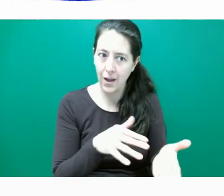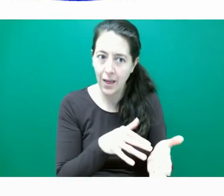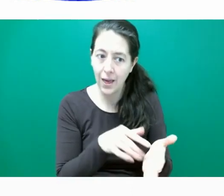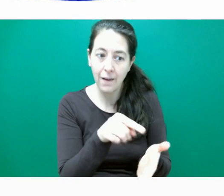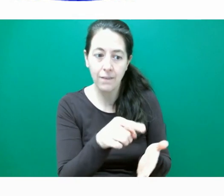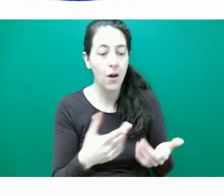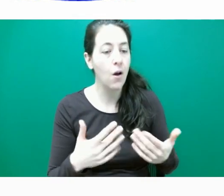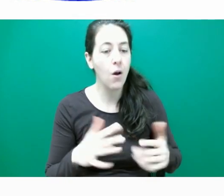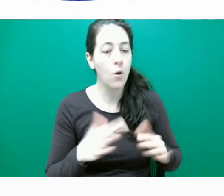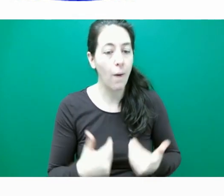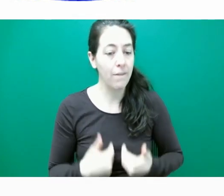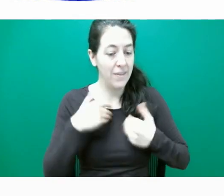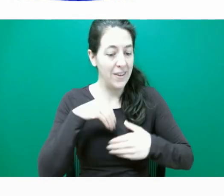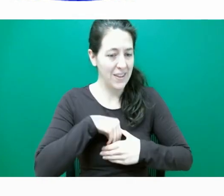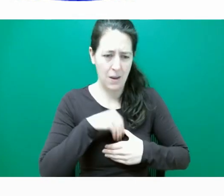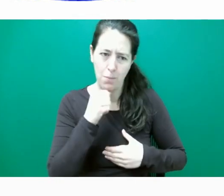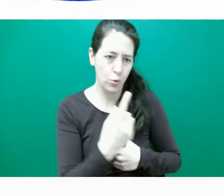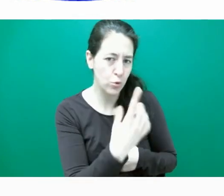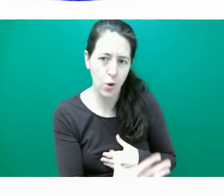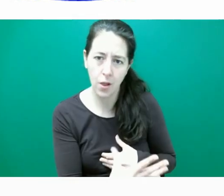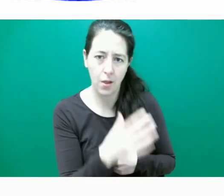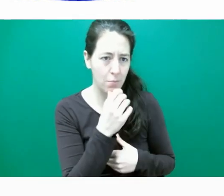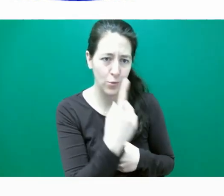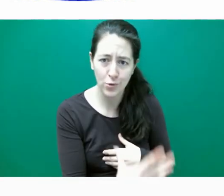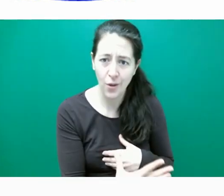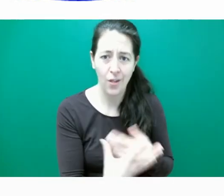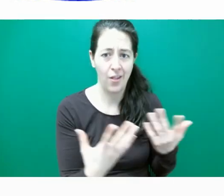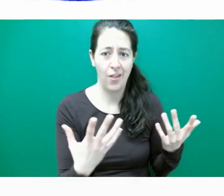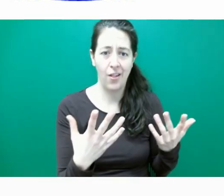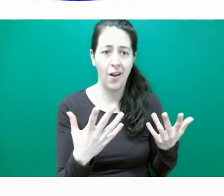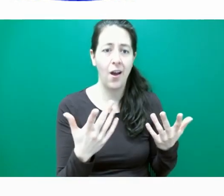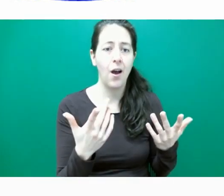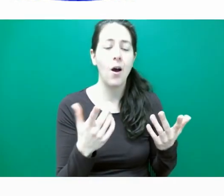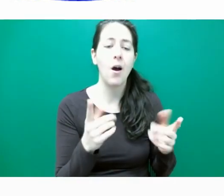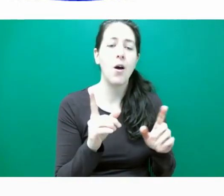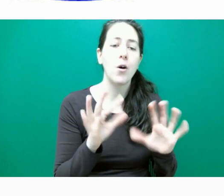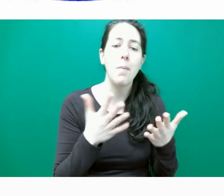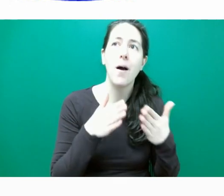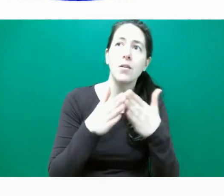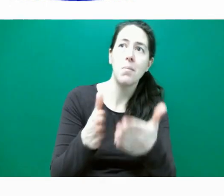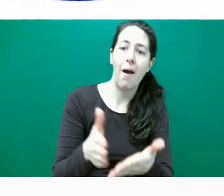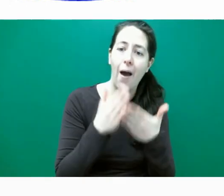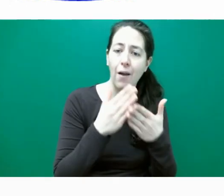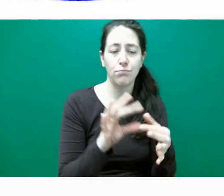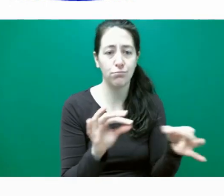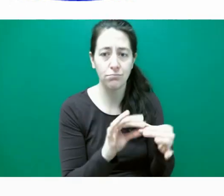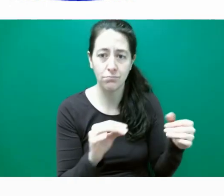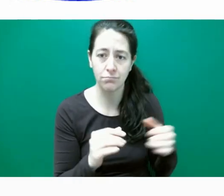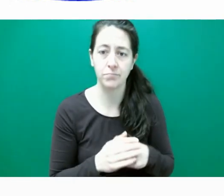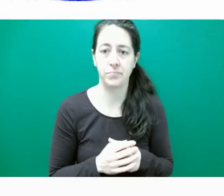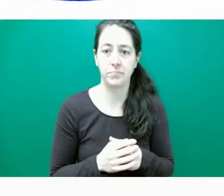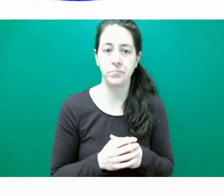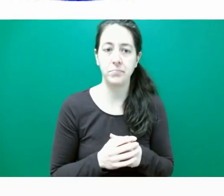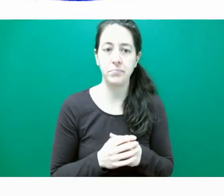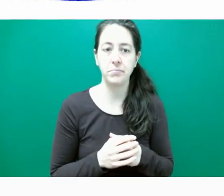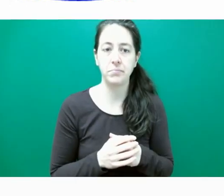vivez, vous n'avez pas à le vivre seul, vous n'êtes pas seul et voici où demander de l'aide. Et il y a un élément qui